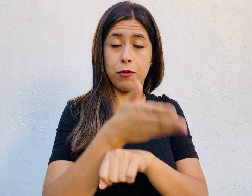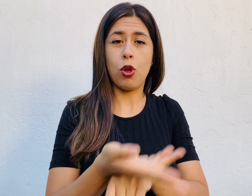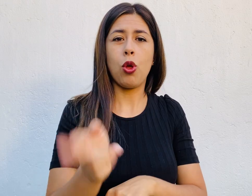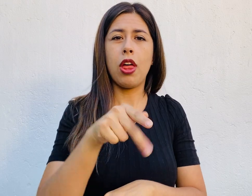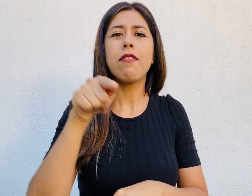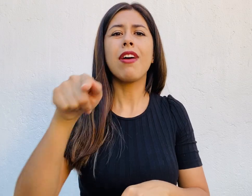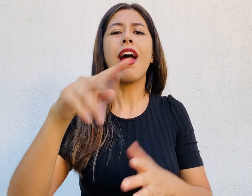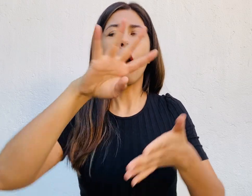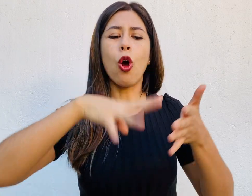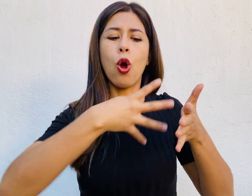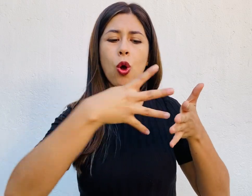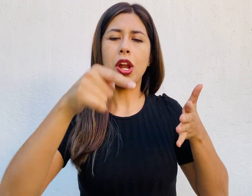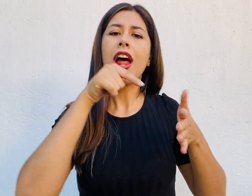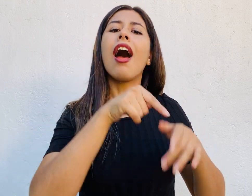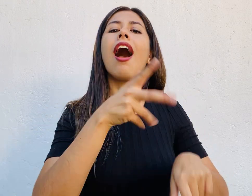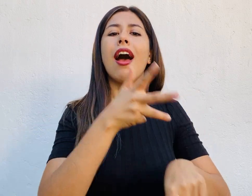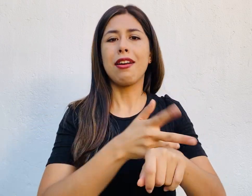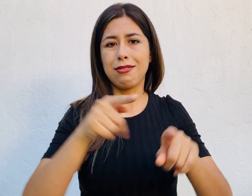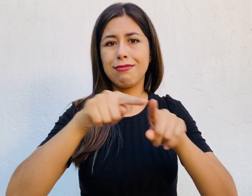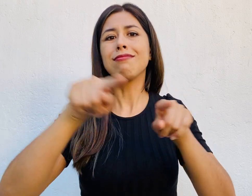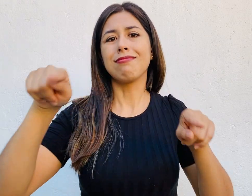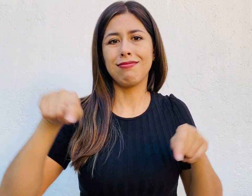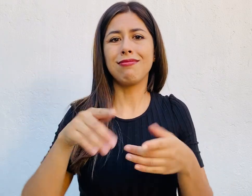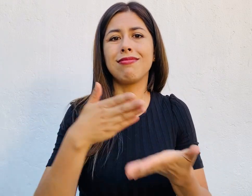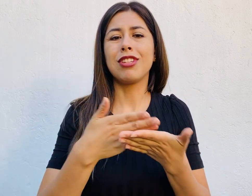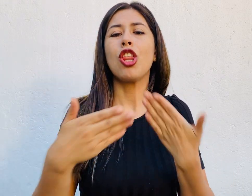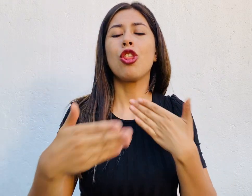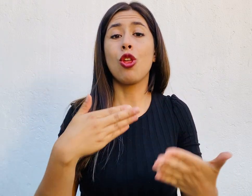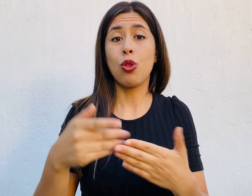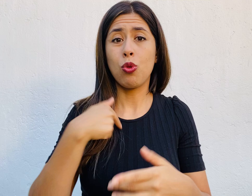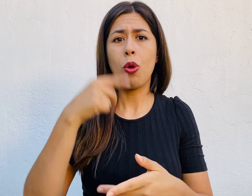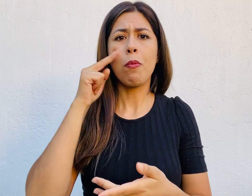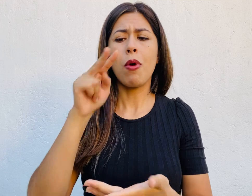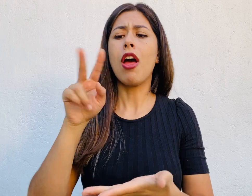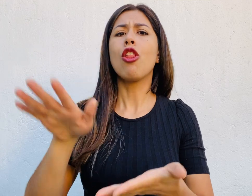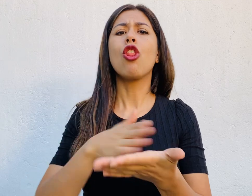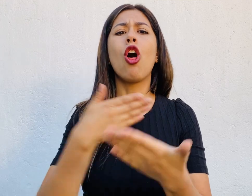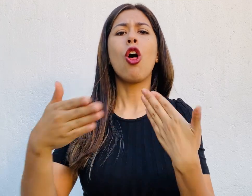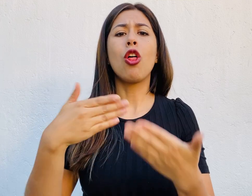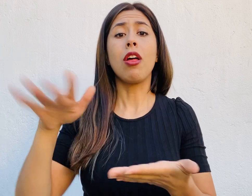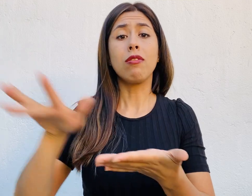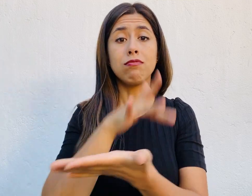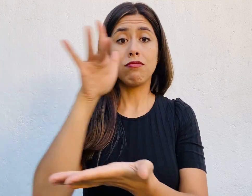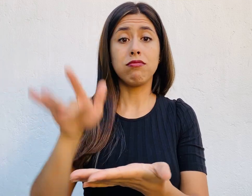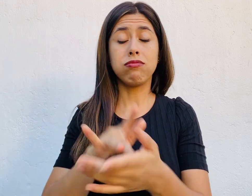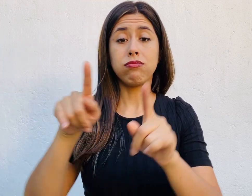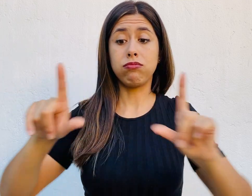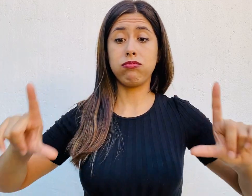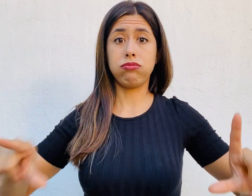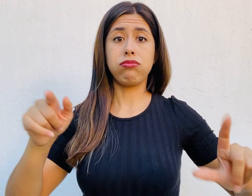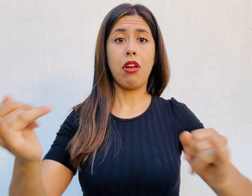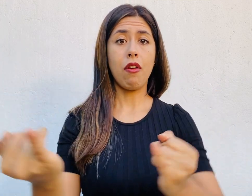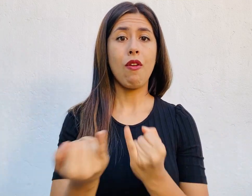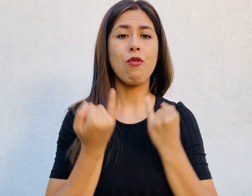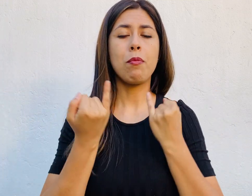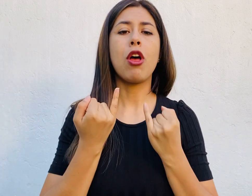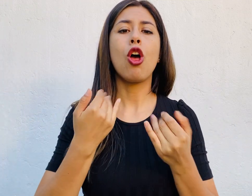actividad curricular. Se puede consultar en pantalla de información que se encuentra en patio central o en unidad